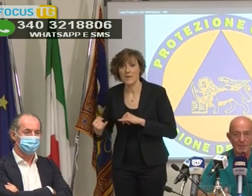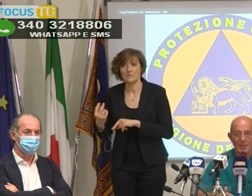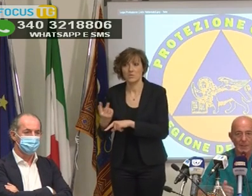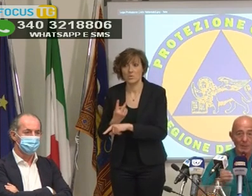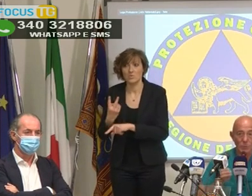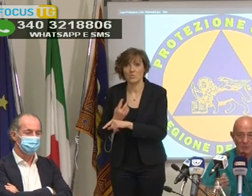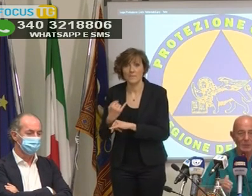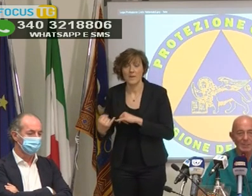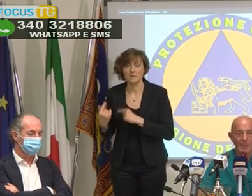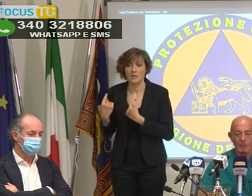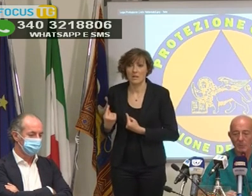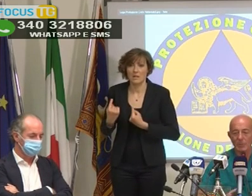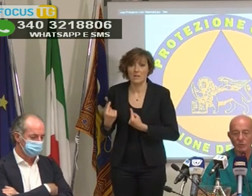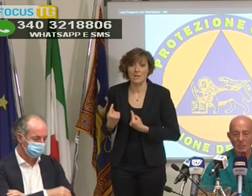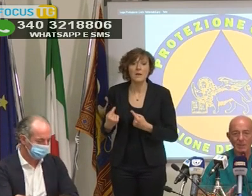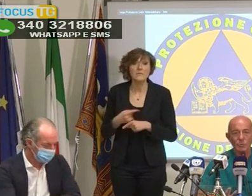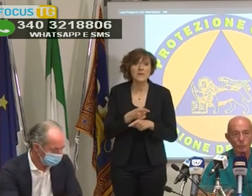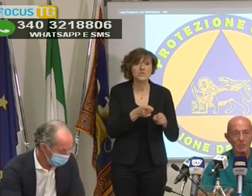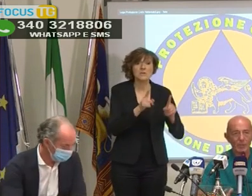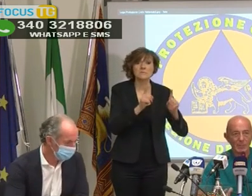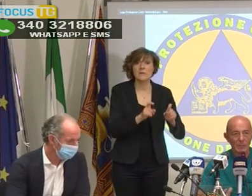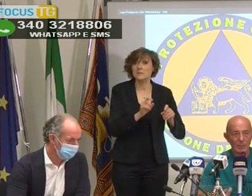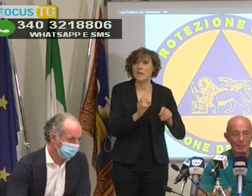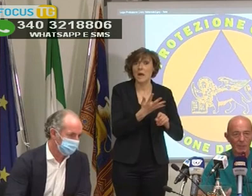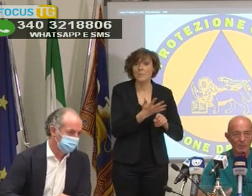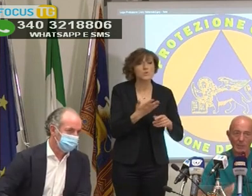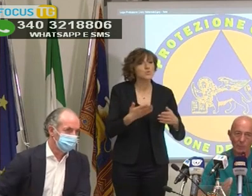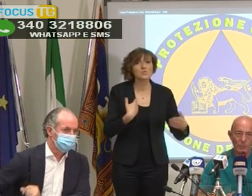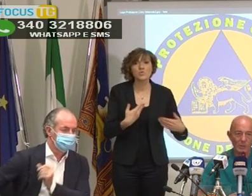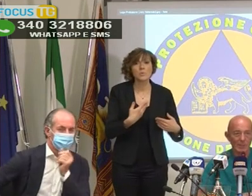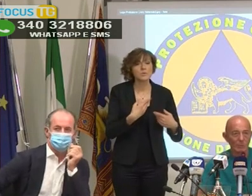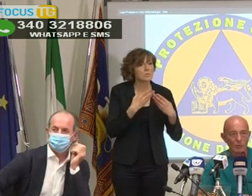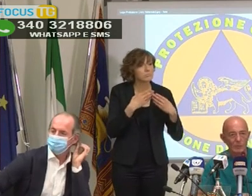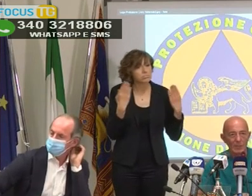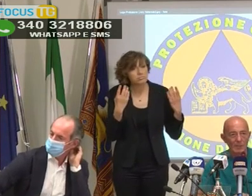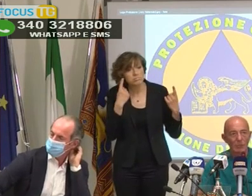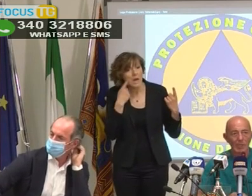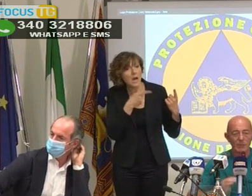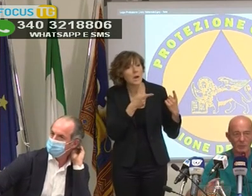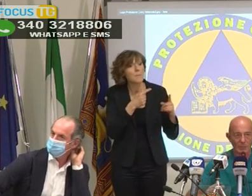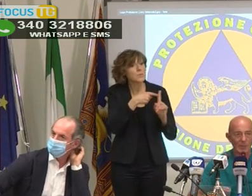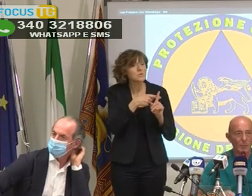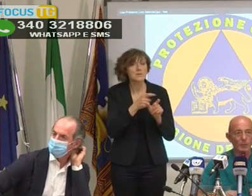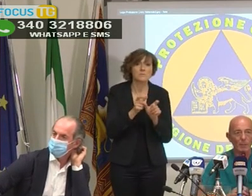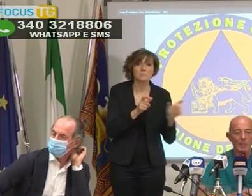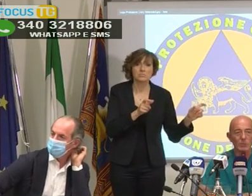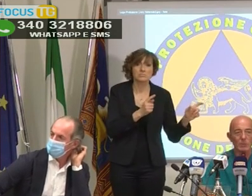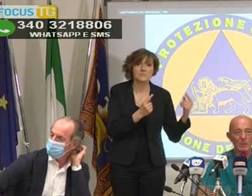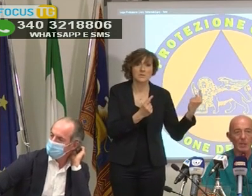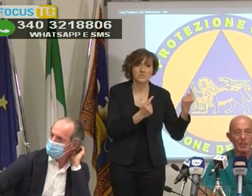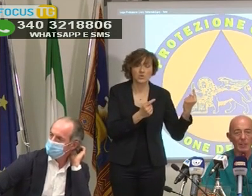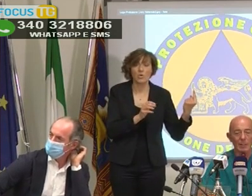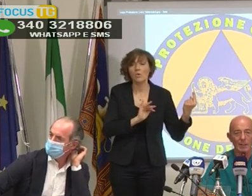ore e mezza. Questo test rapido mi consente subito di classificarlo. Il positivo viene isolato e viene